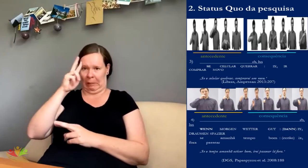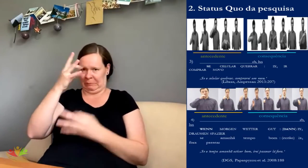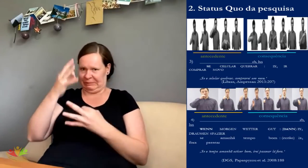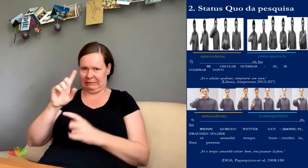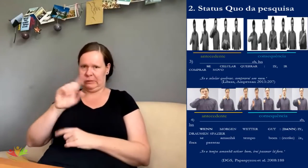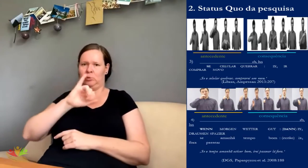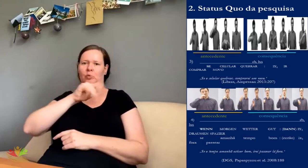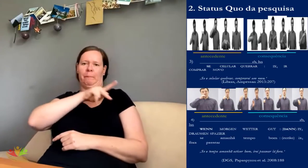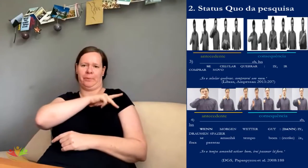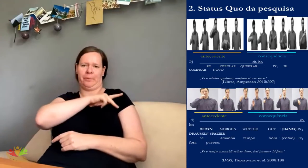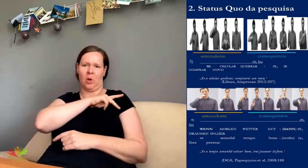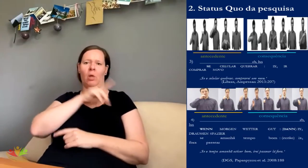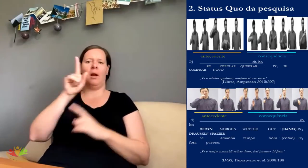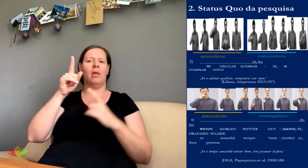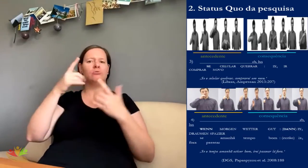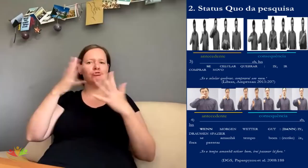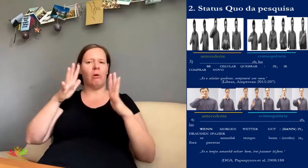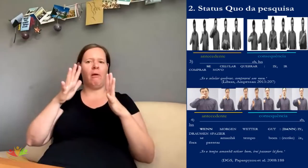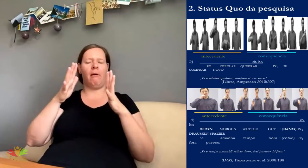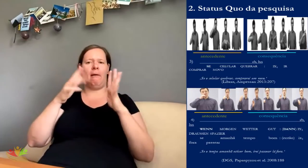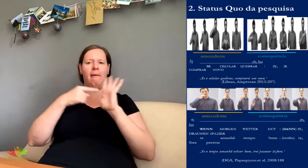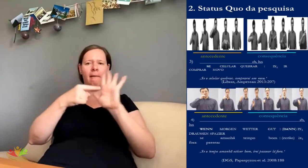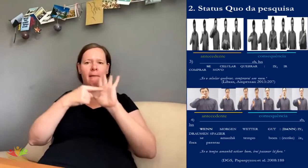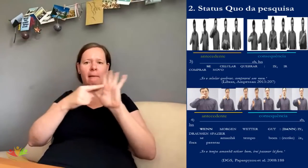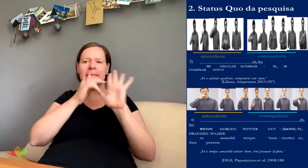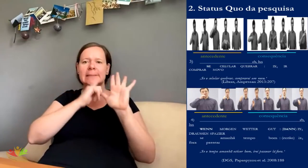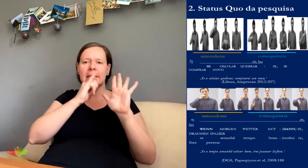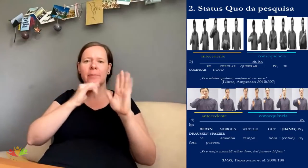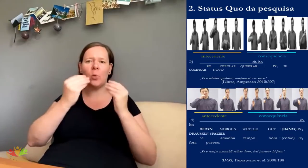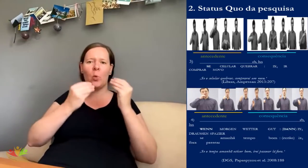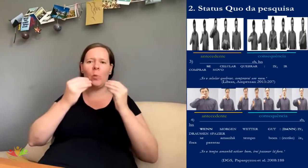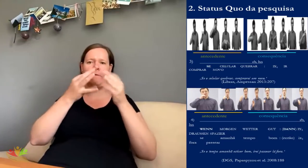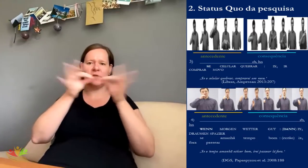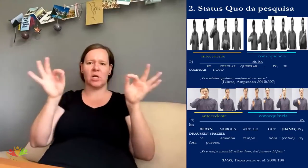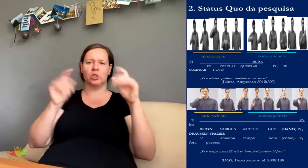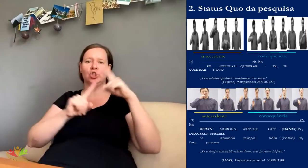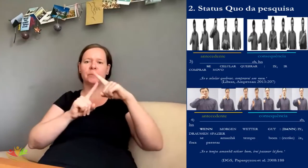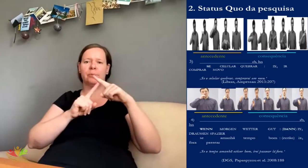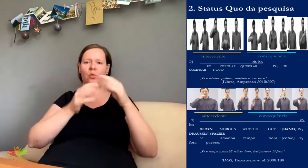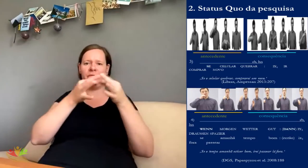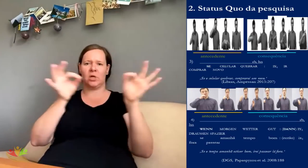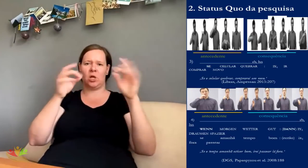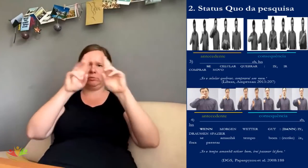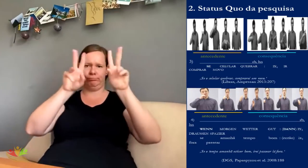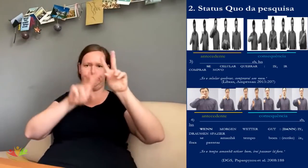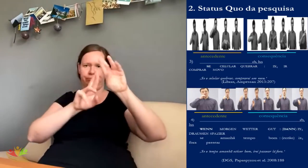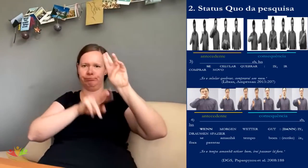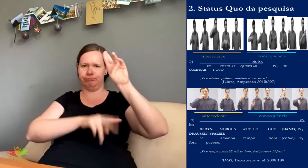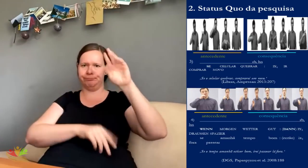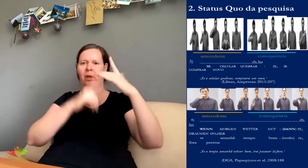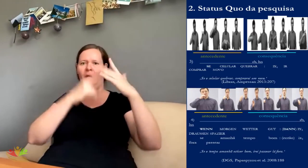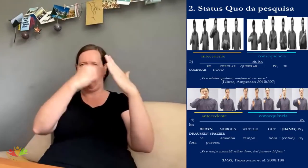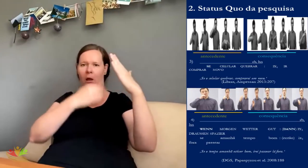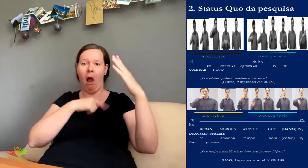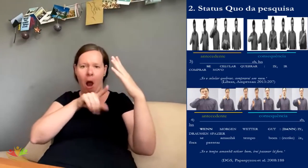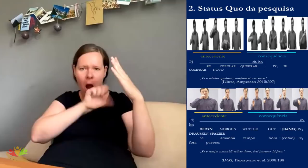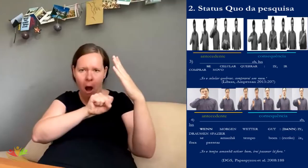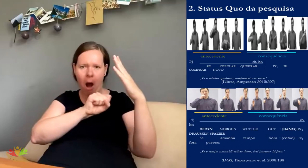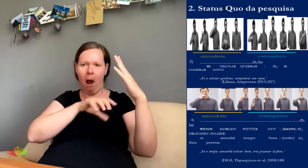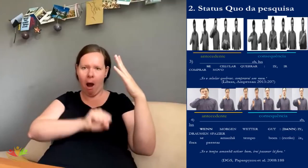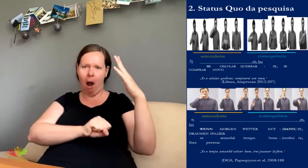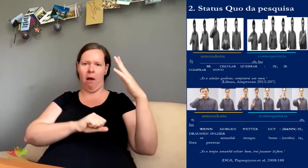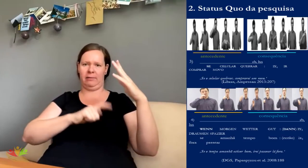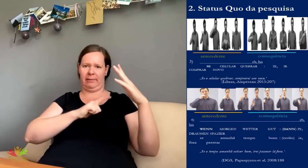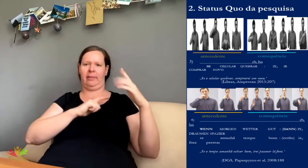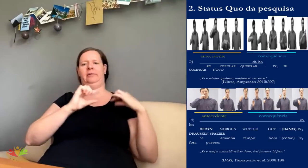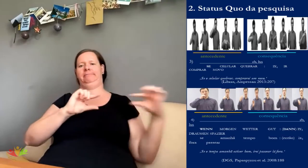língua de sinais e eu encontrei somente até a dissertação de mestrado do João Paulo Ampessan. Eu acredito que o sinal dele é